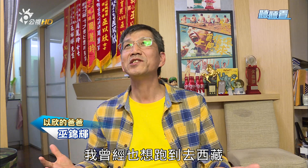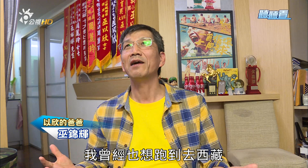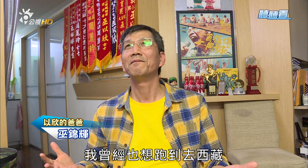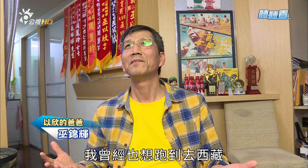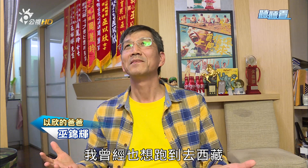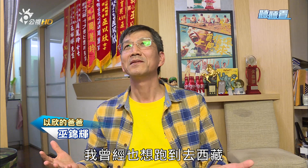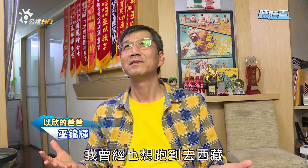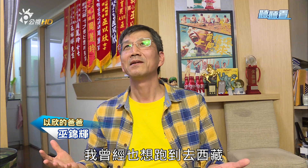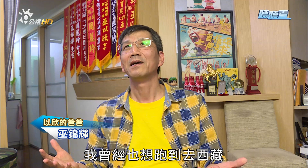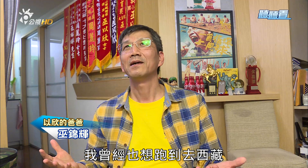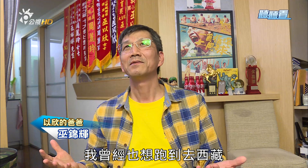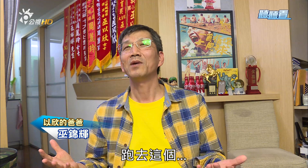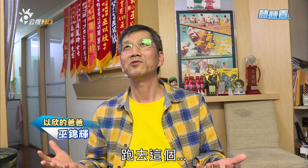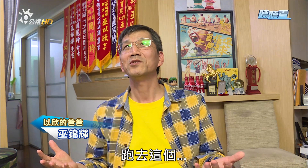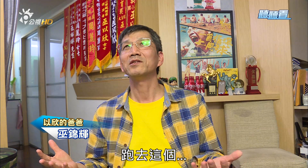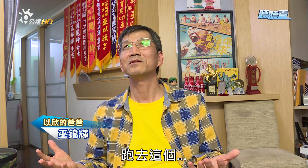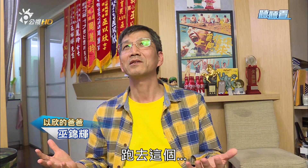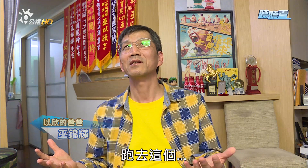藏。跑去这个